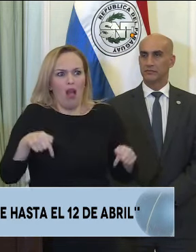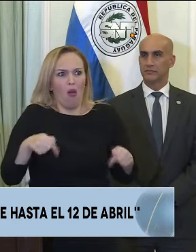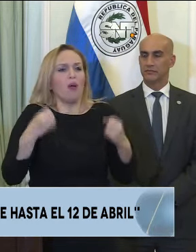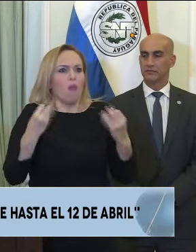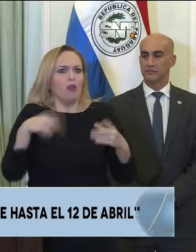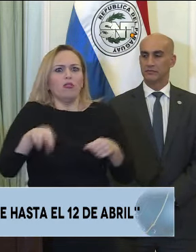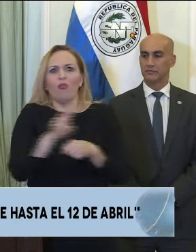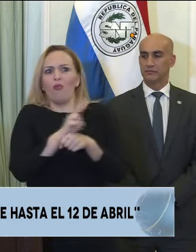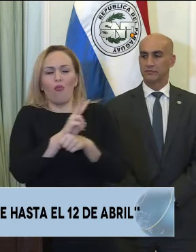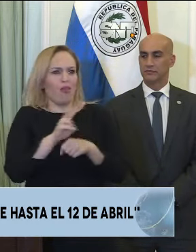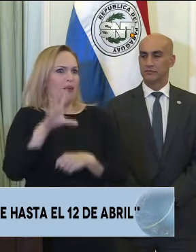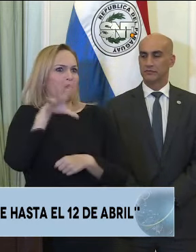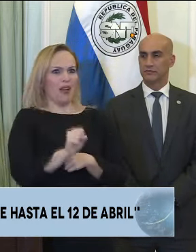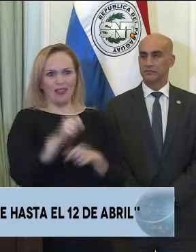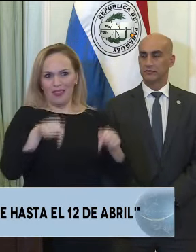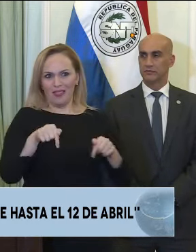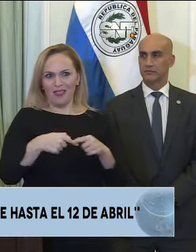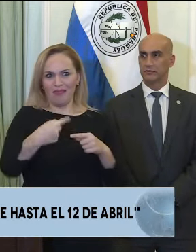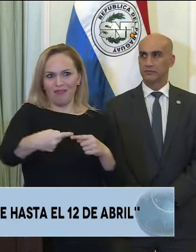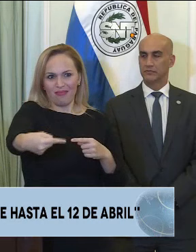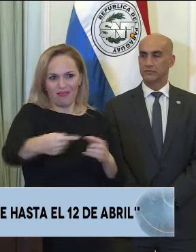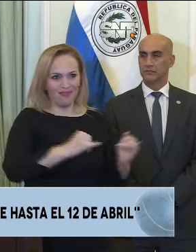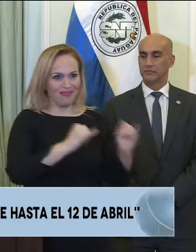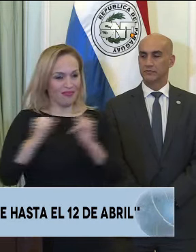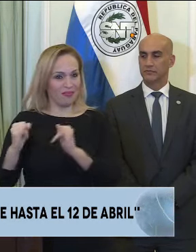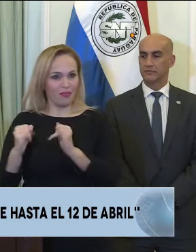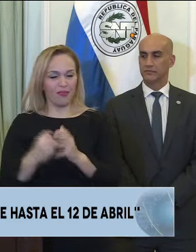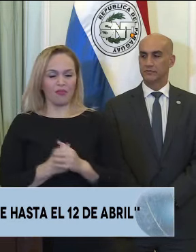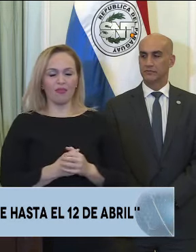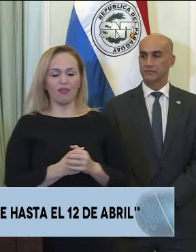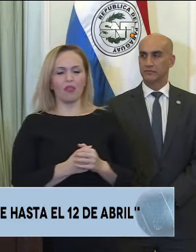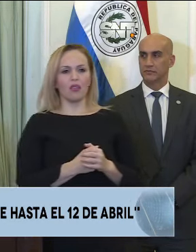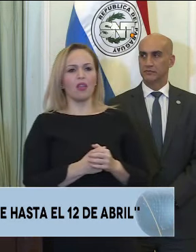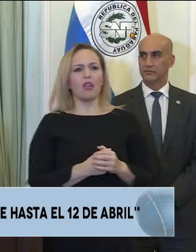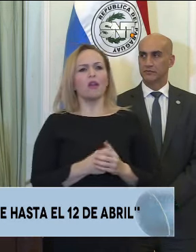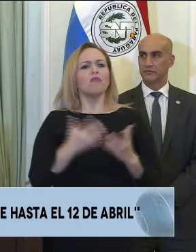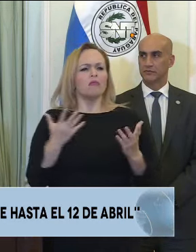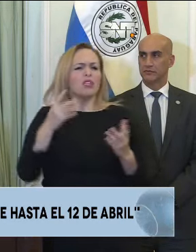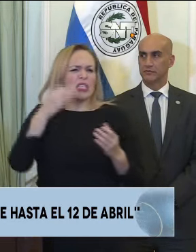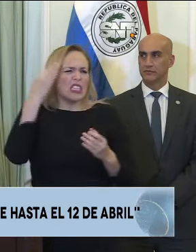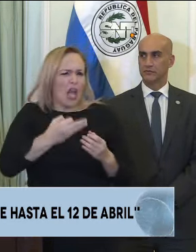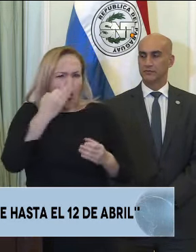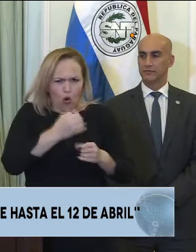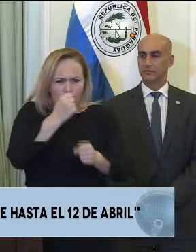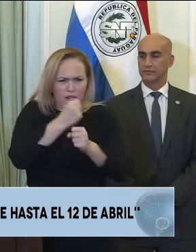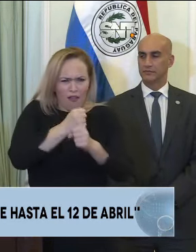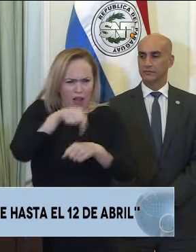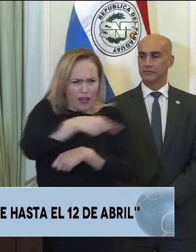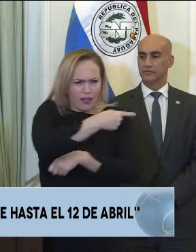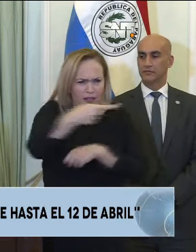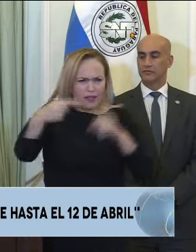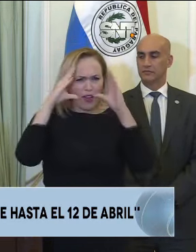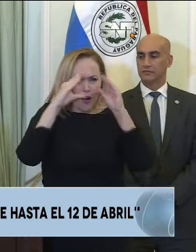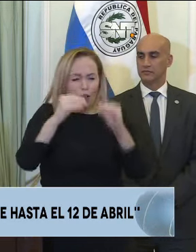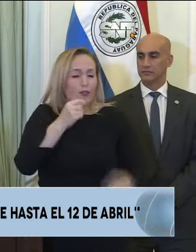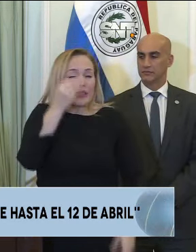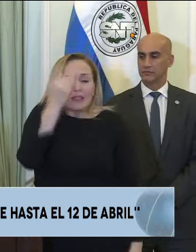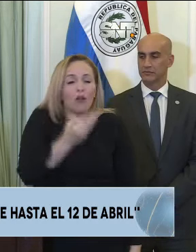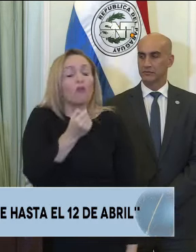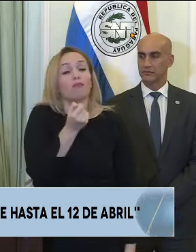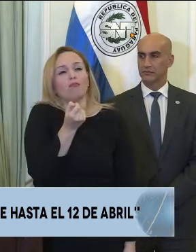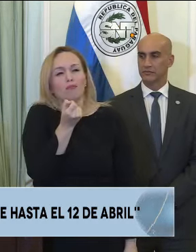número del cuanto se refiere, obviamente será una parte muy pequeña de la población. Aquí la población toda es